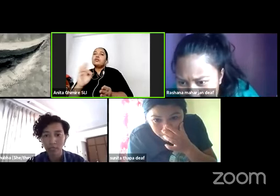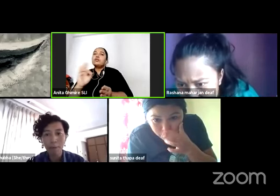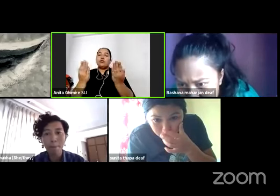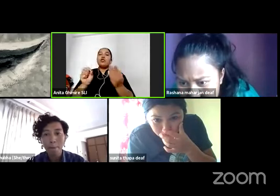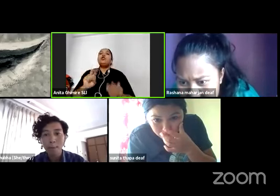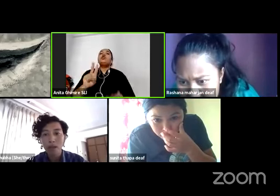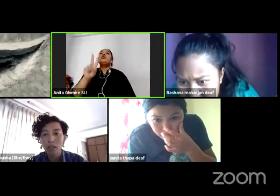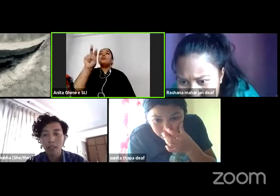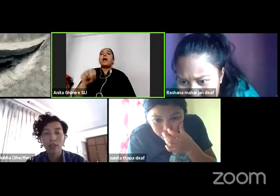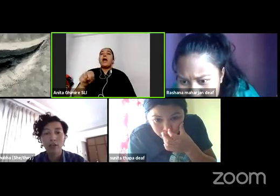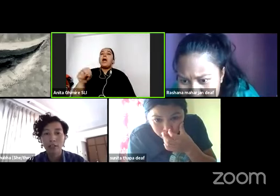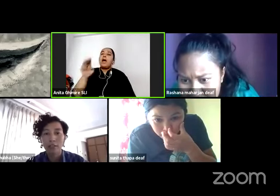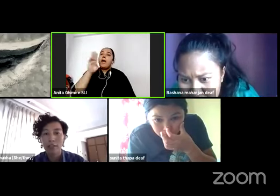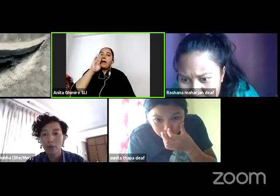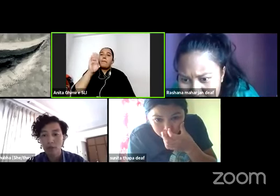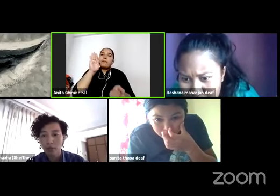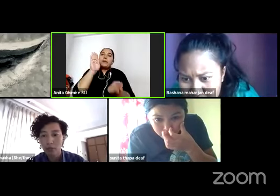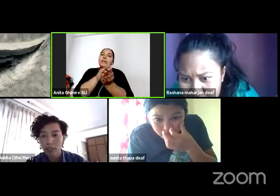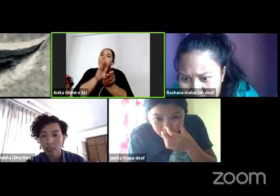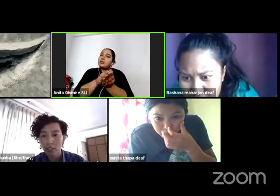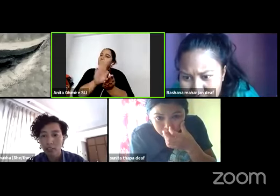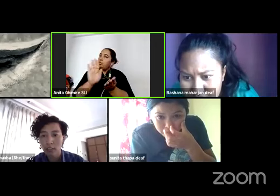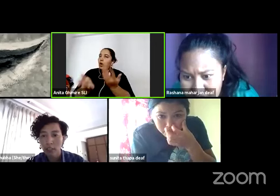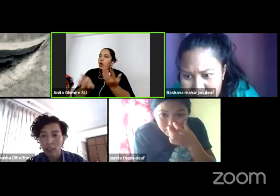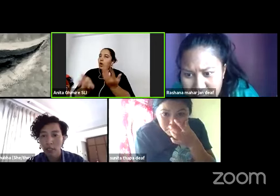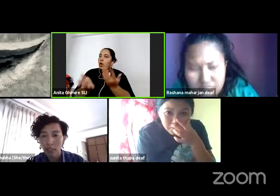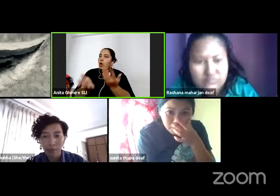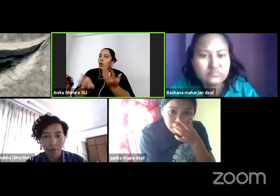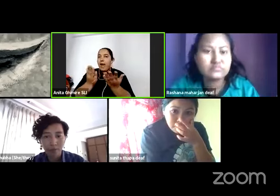राख्छौँ होला, त्यहाँ गएर तपाईँले पाउन सक्नुहुनेछ।